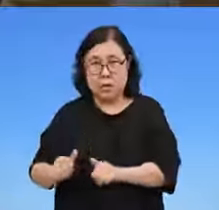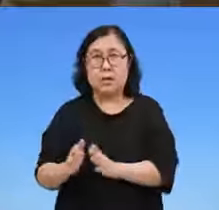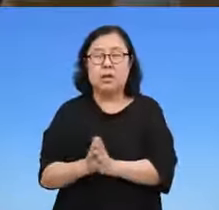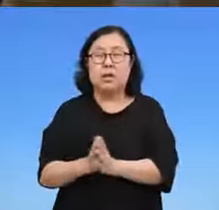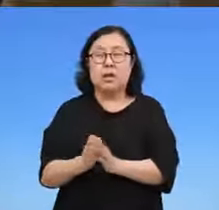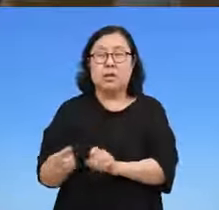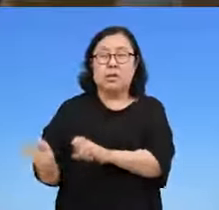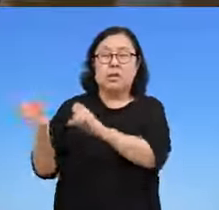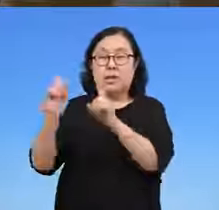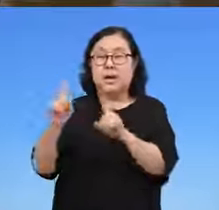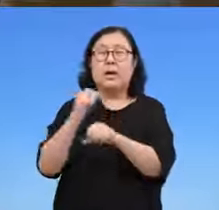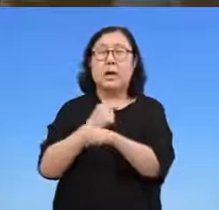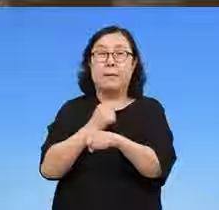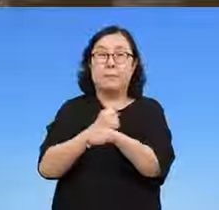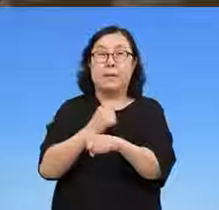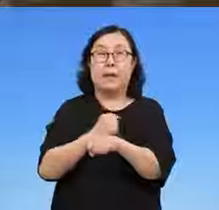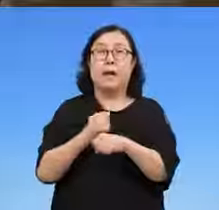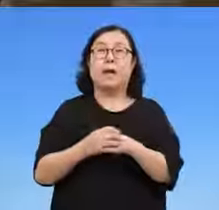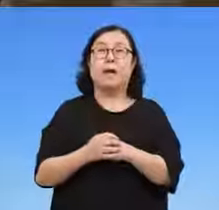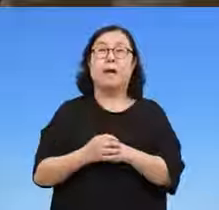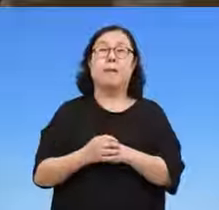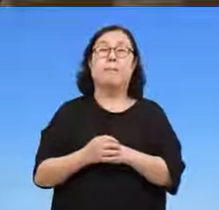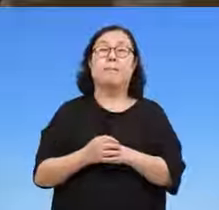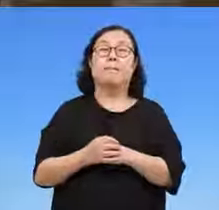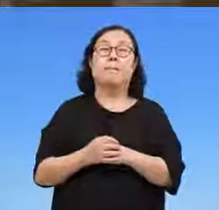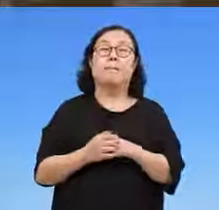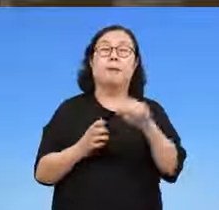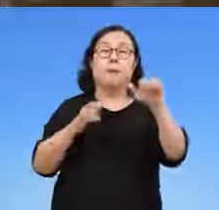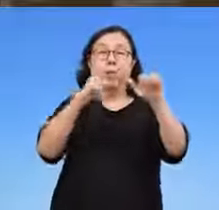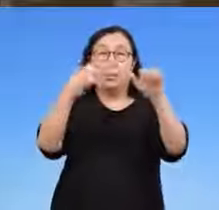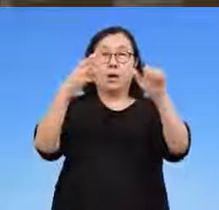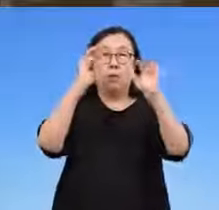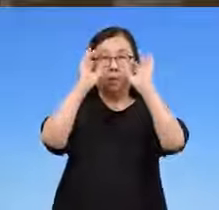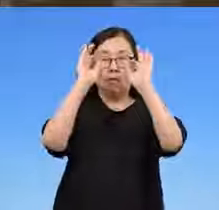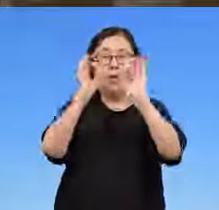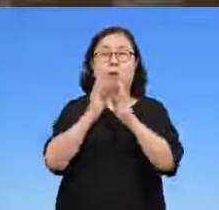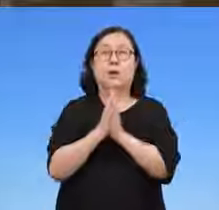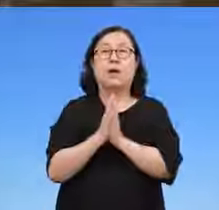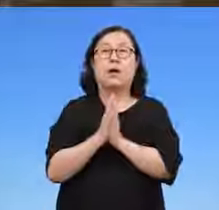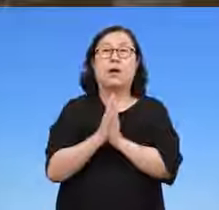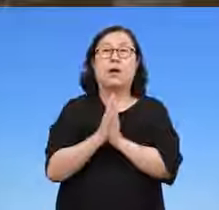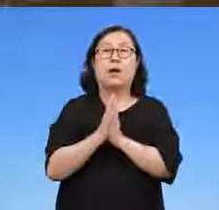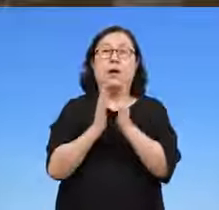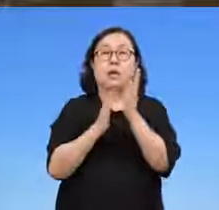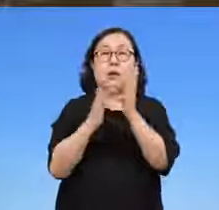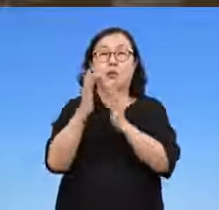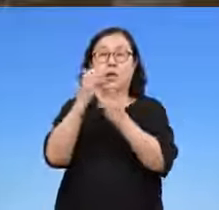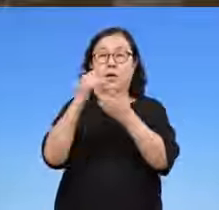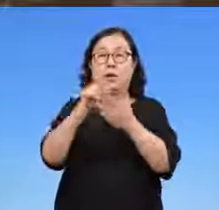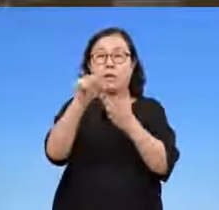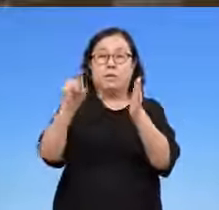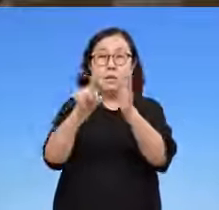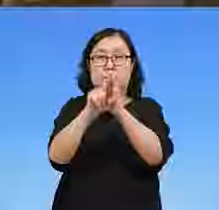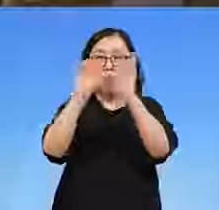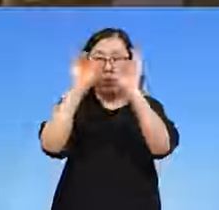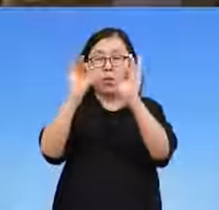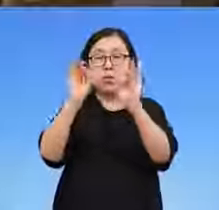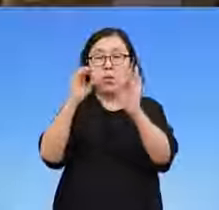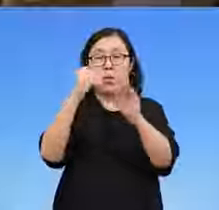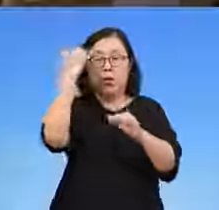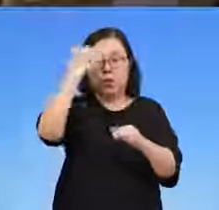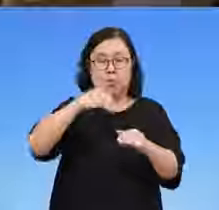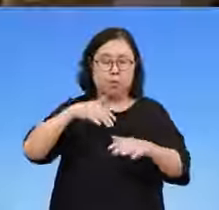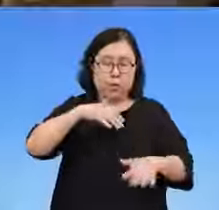제가 왜 이런 적용을 만들 수 있었냐면요, 5절에 나오는 표현 하나 때문입니다. 5절을 보십시오. 예수께서 그들의